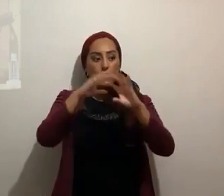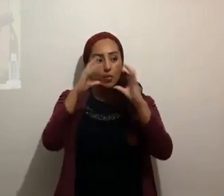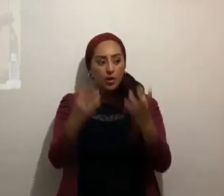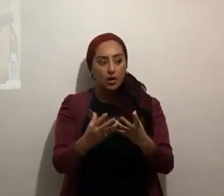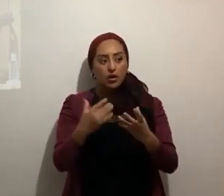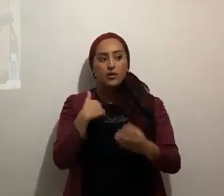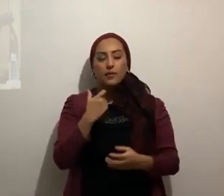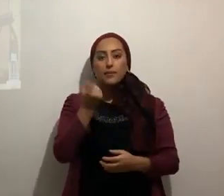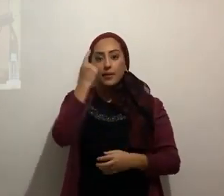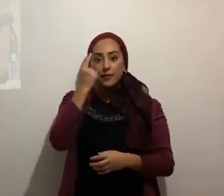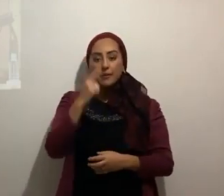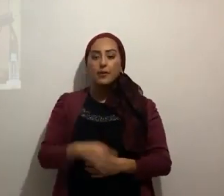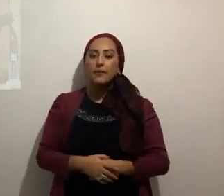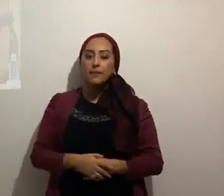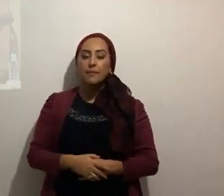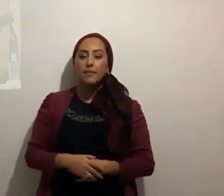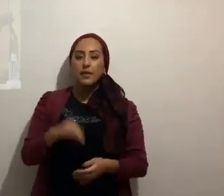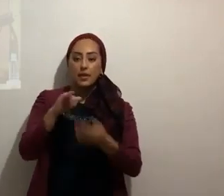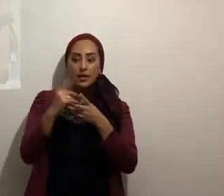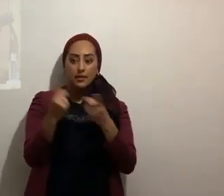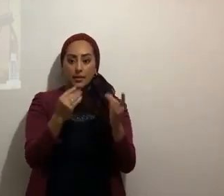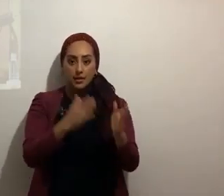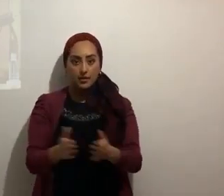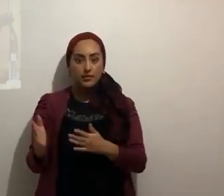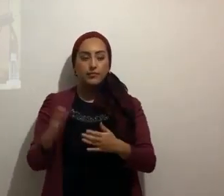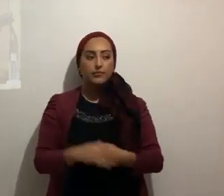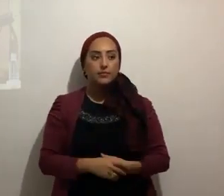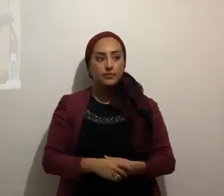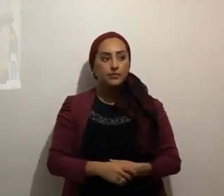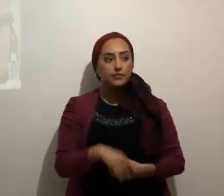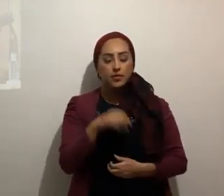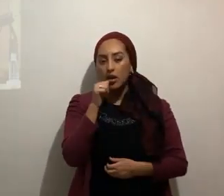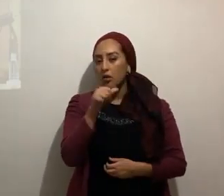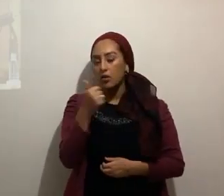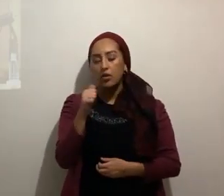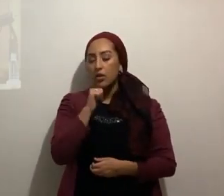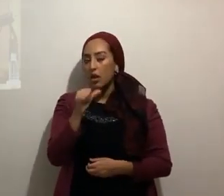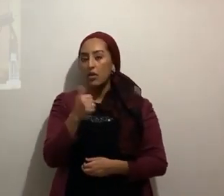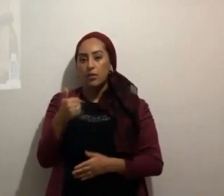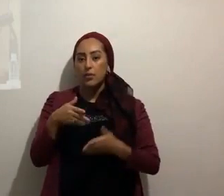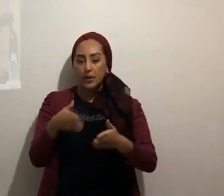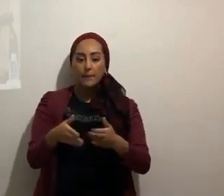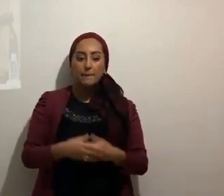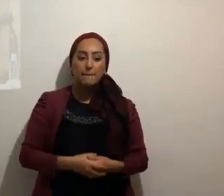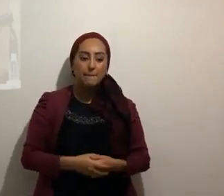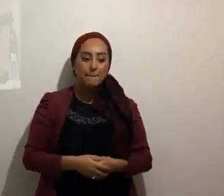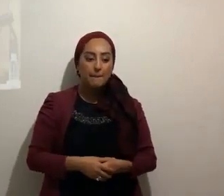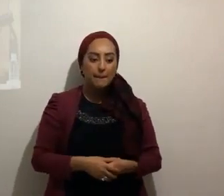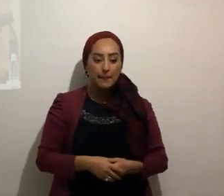de entender esto. Esto opera así. No hay otra forma.